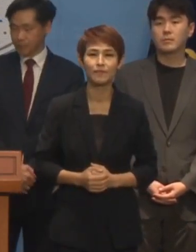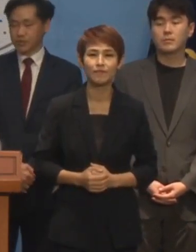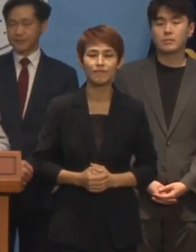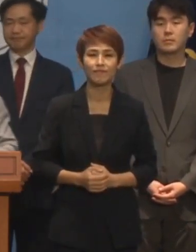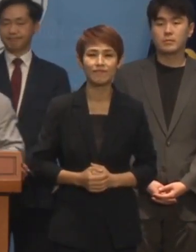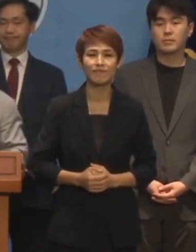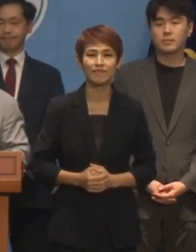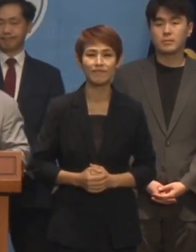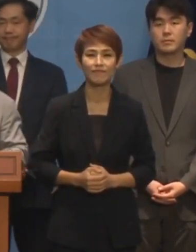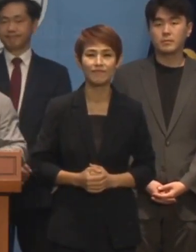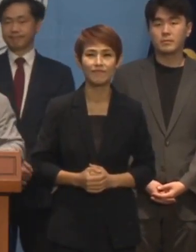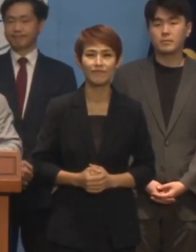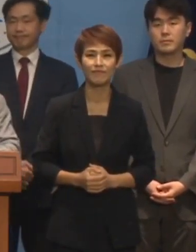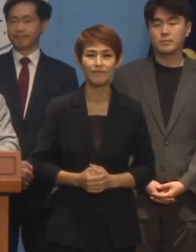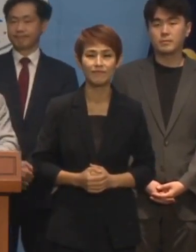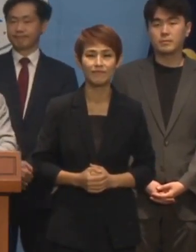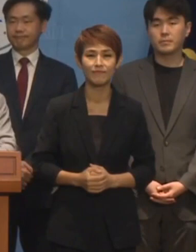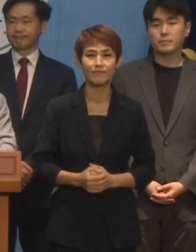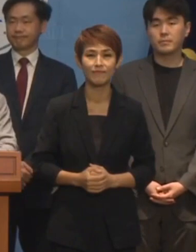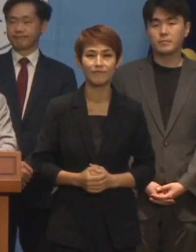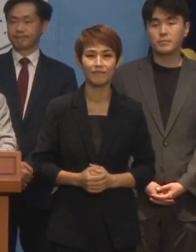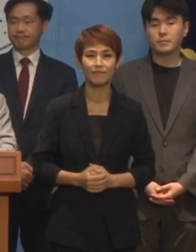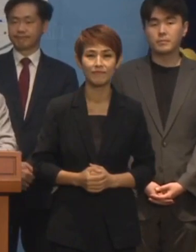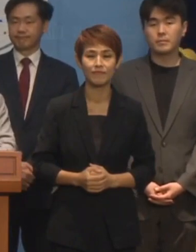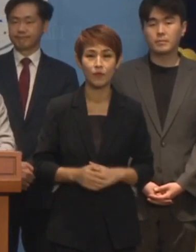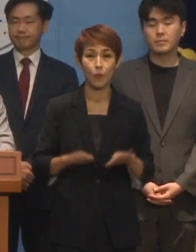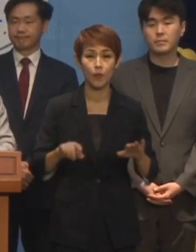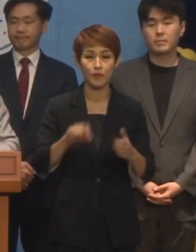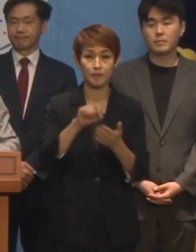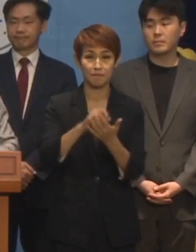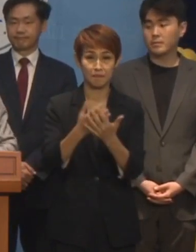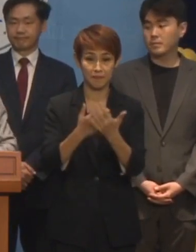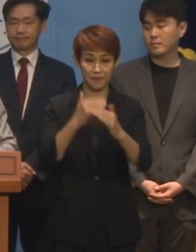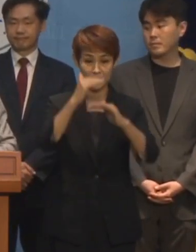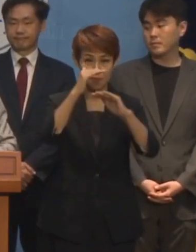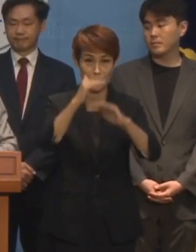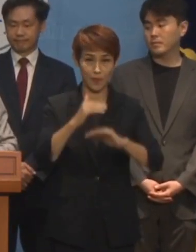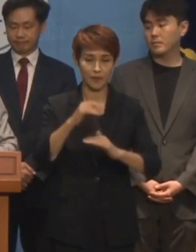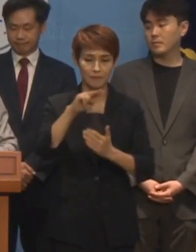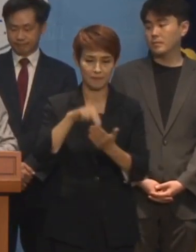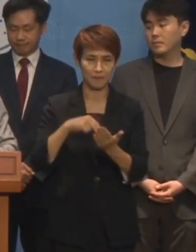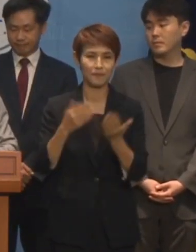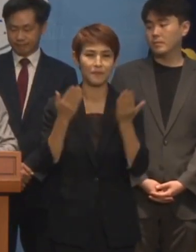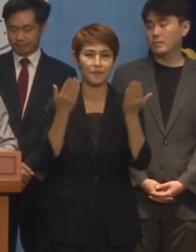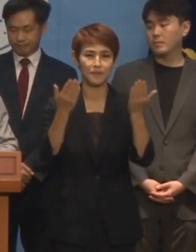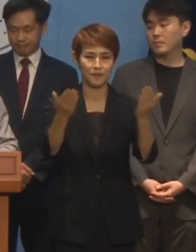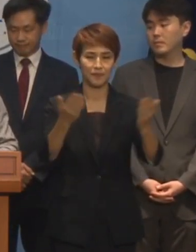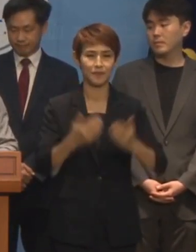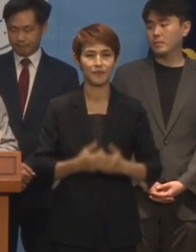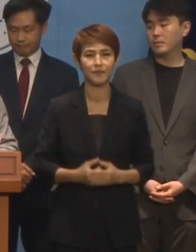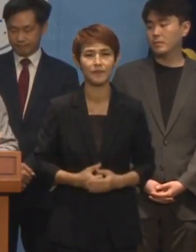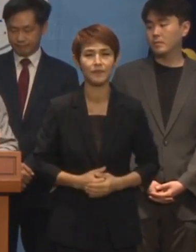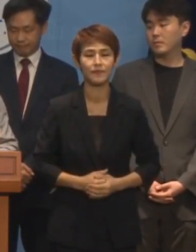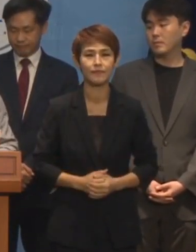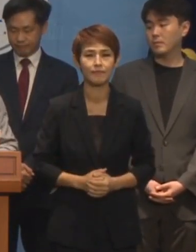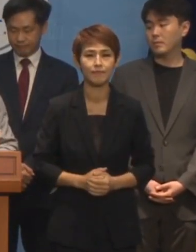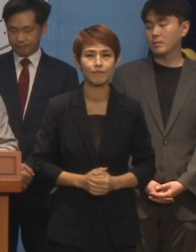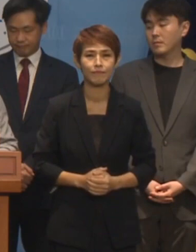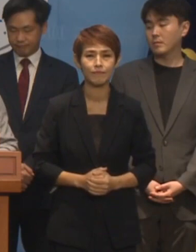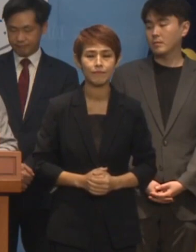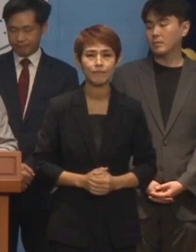예. 그래서 오늘 기자회견문을 이종철 위원장님과